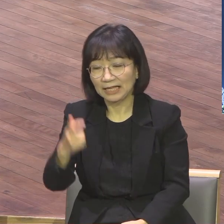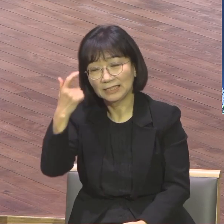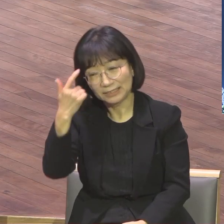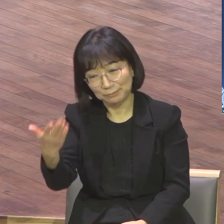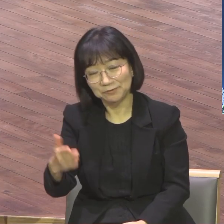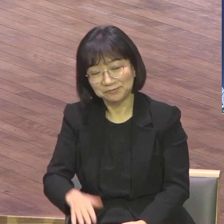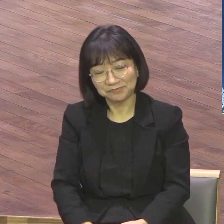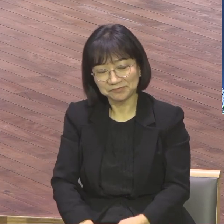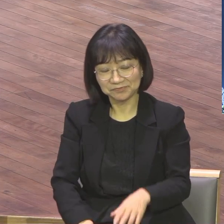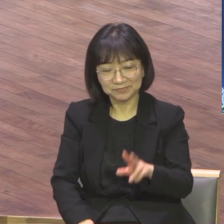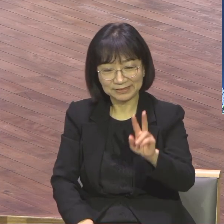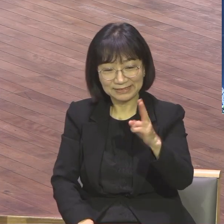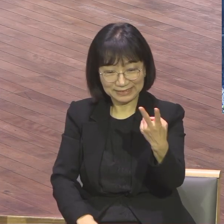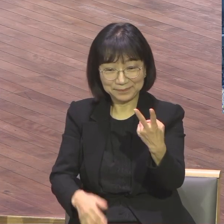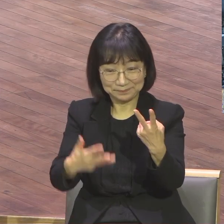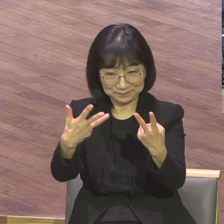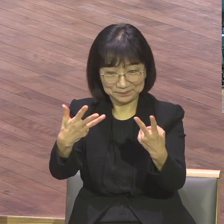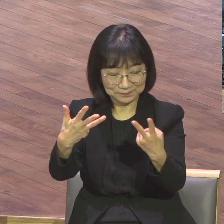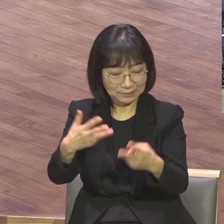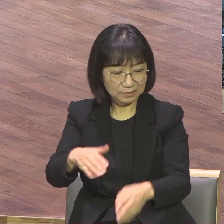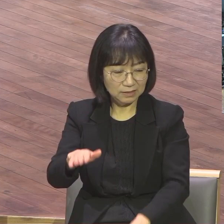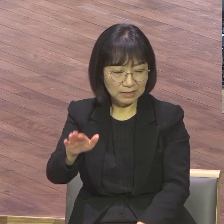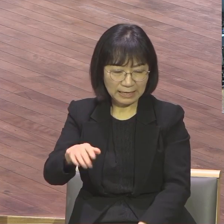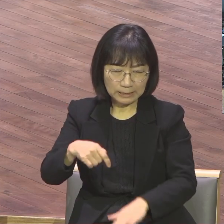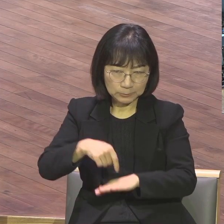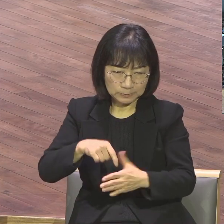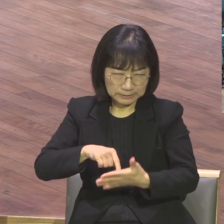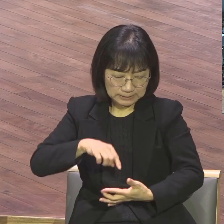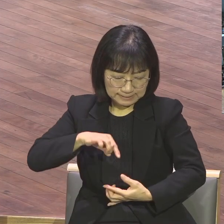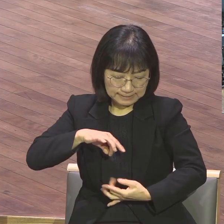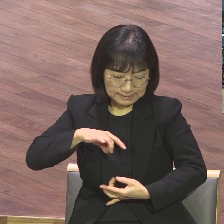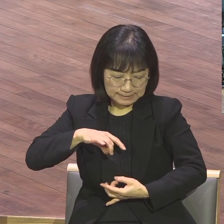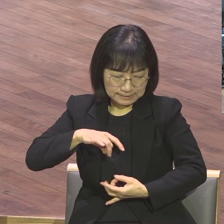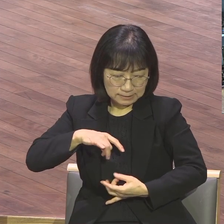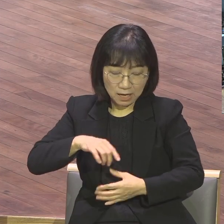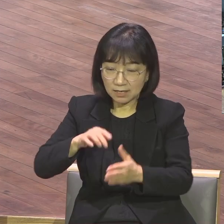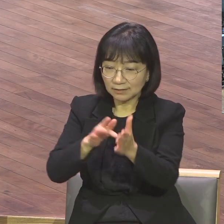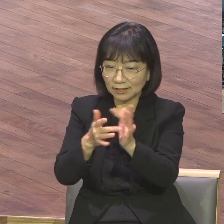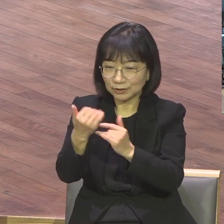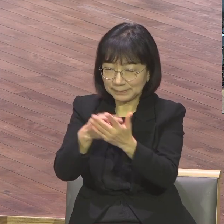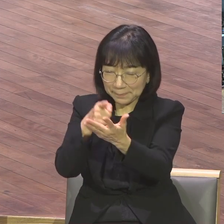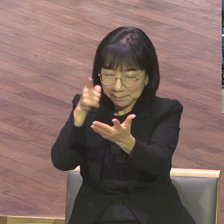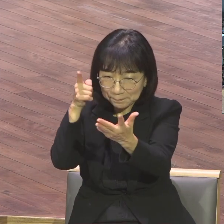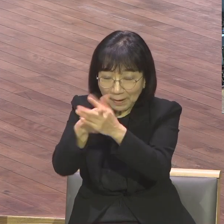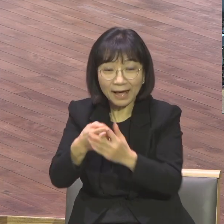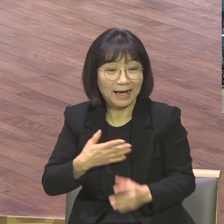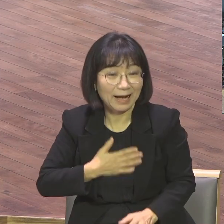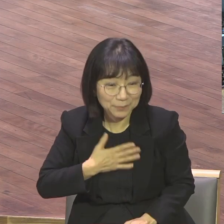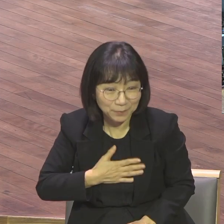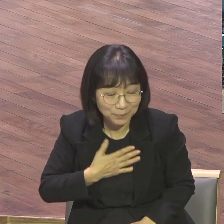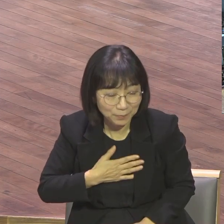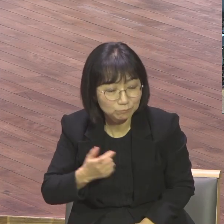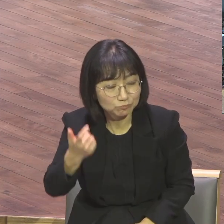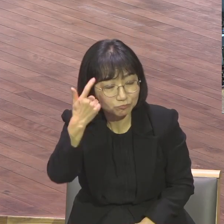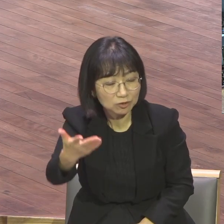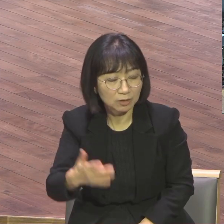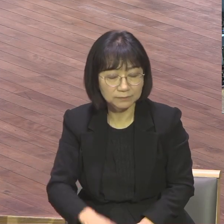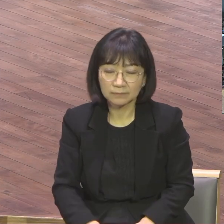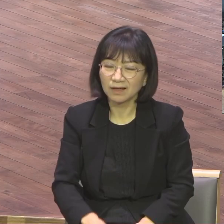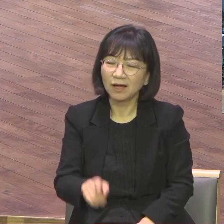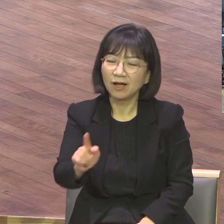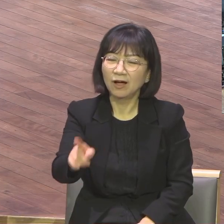질문합니다. 8절입니다. 그들이 속으로 이렇게 생각하는 줄을 예수께서 곧 중심에 아시고 이러시되